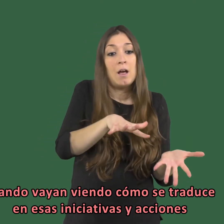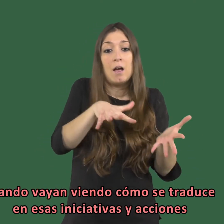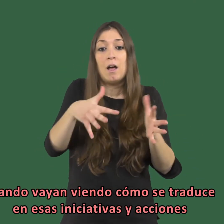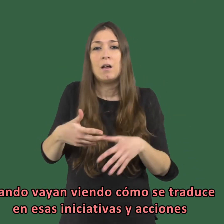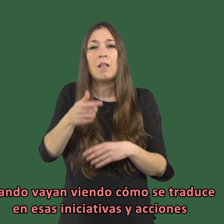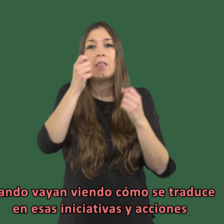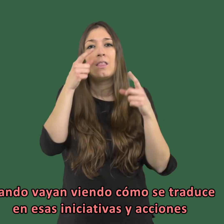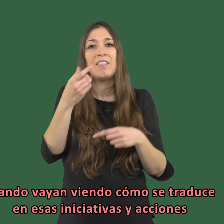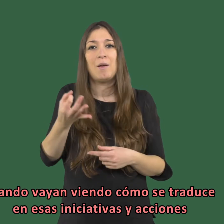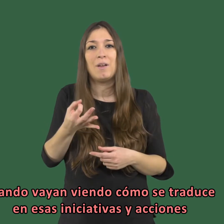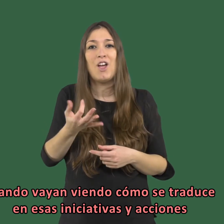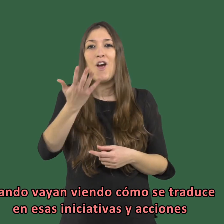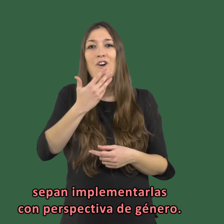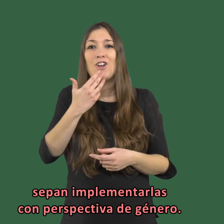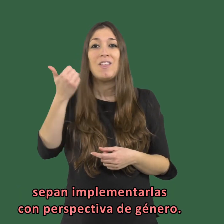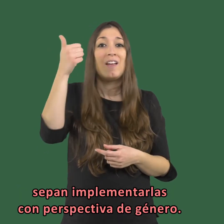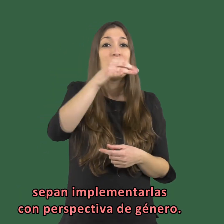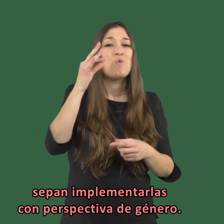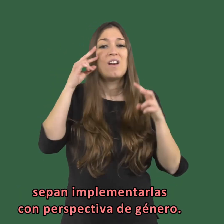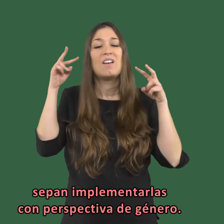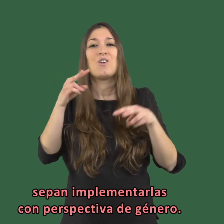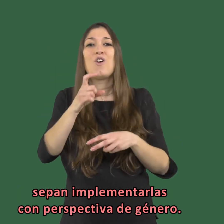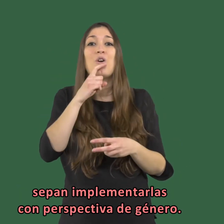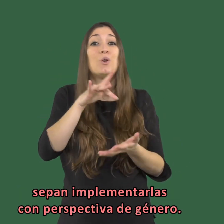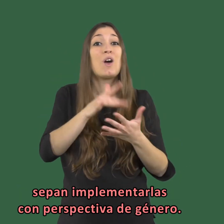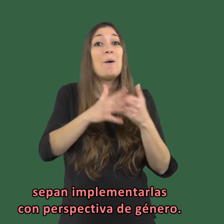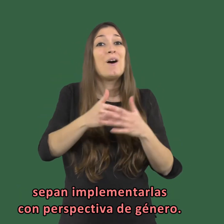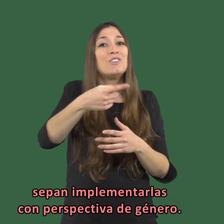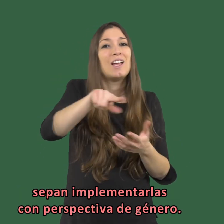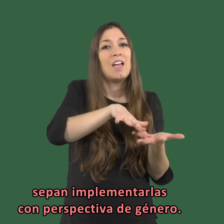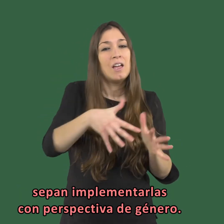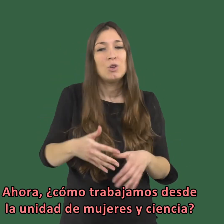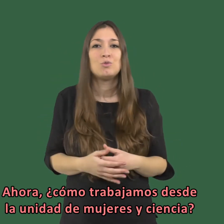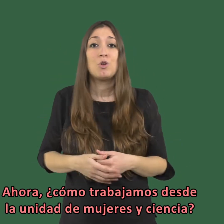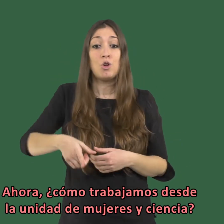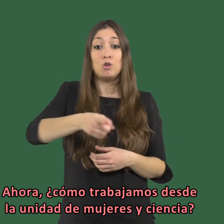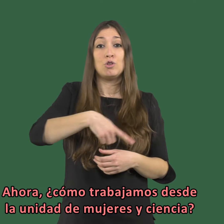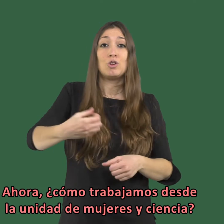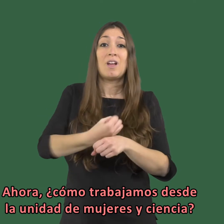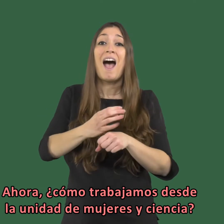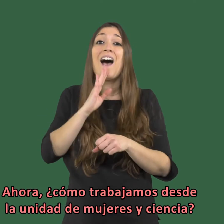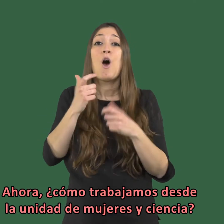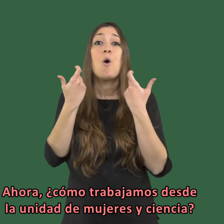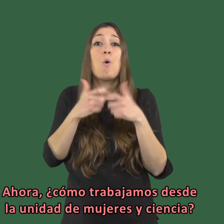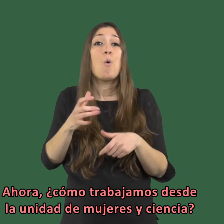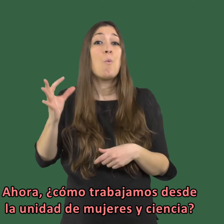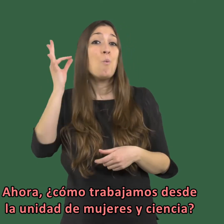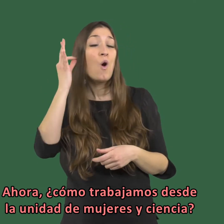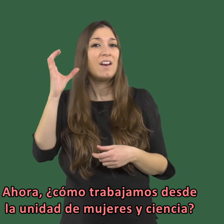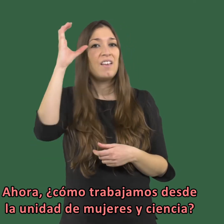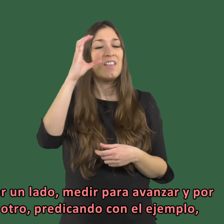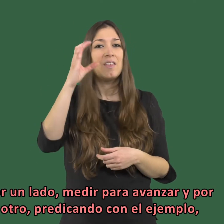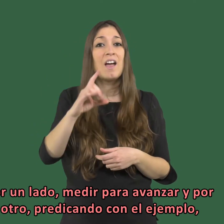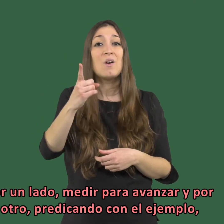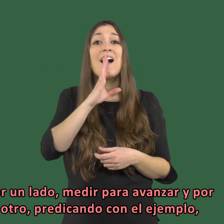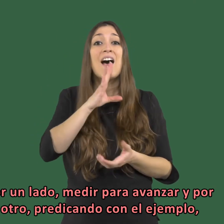se traducen esas iniciativas y acciones, sepan implementarlas con perspectiva de género. Ahora, ¿cómo trabajamos desde la Unidad de Mujeres y Ciencia? Por